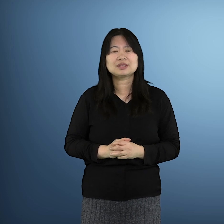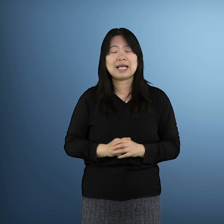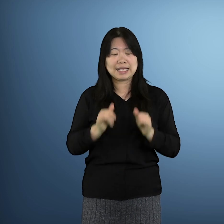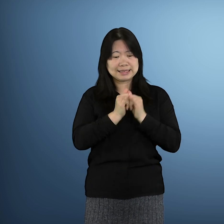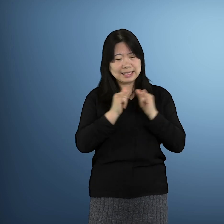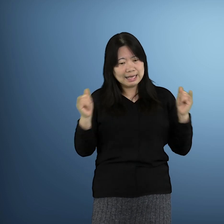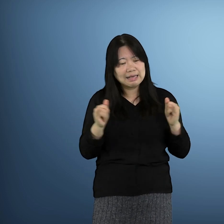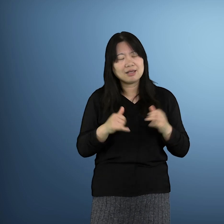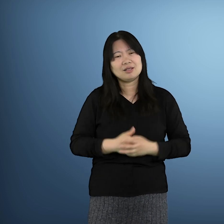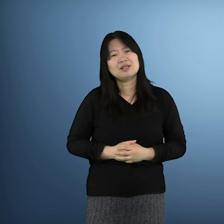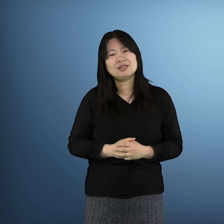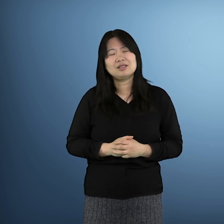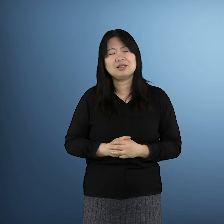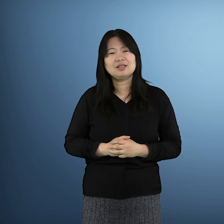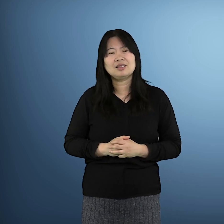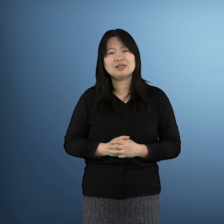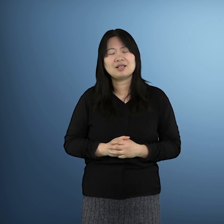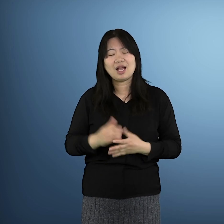인간은